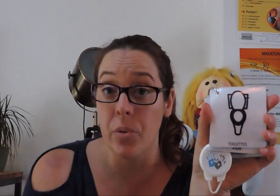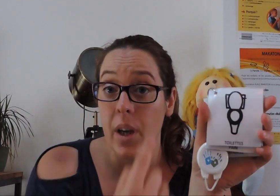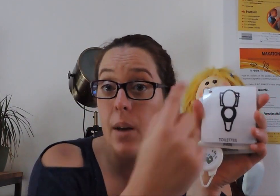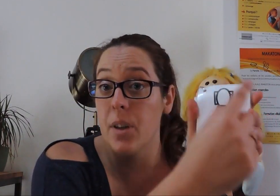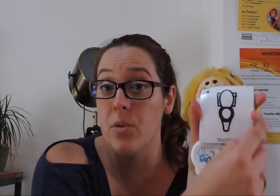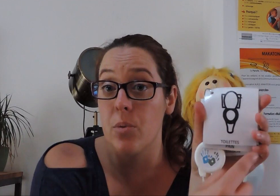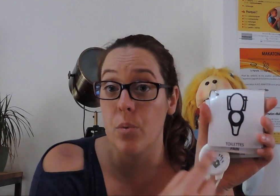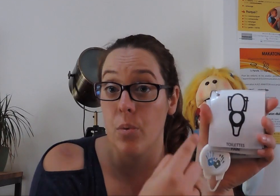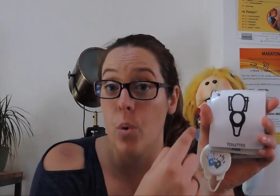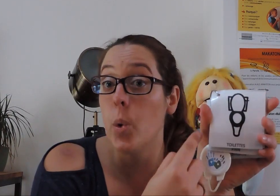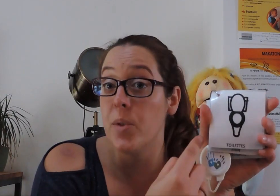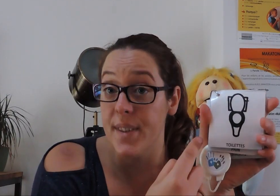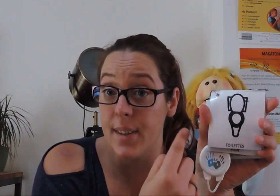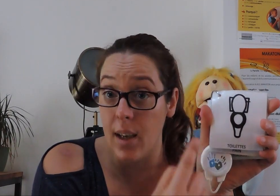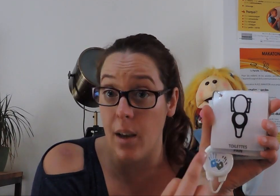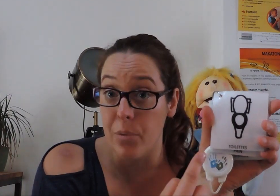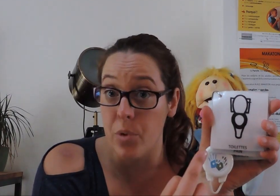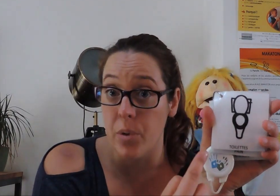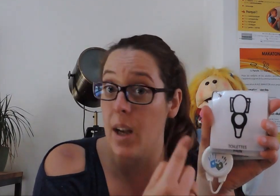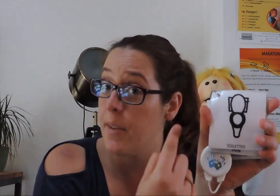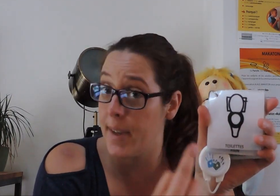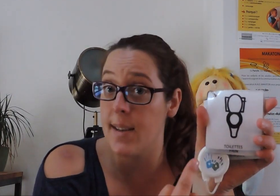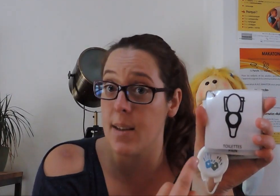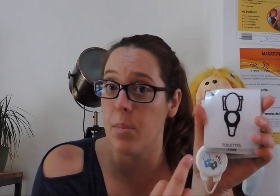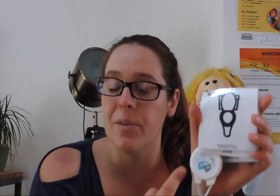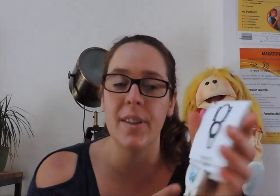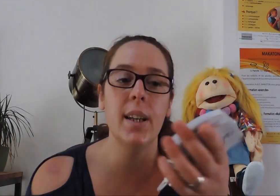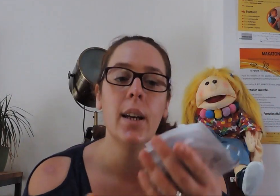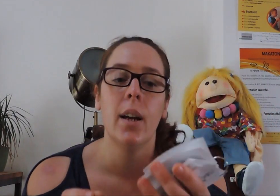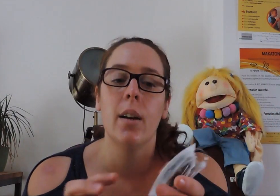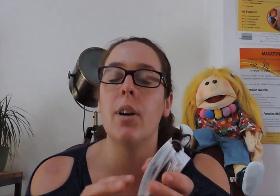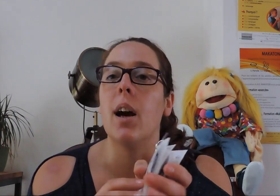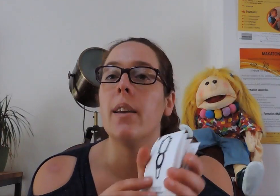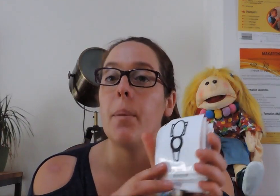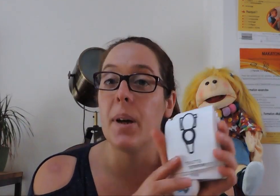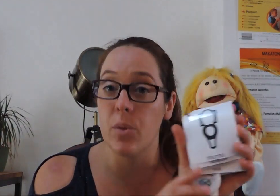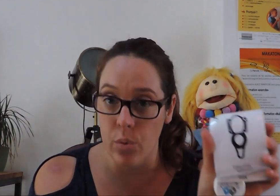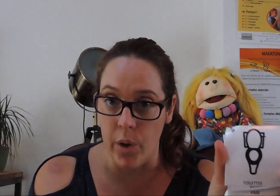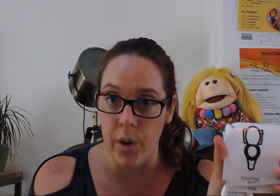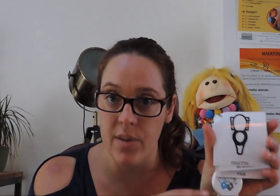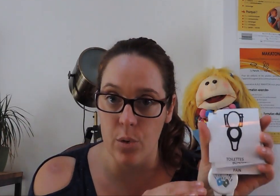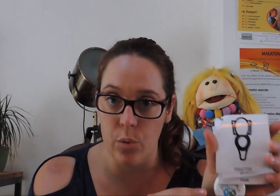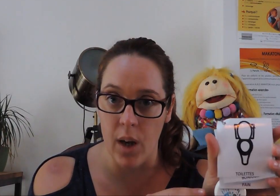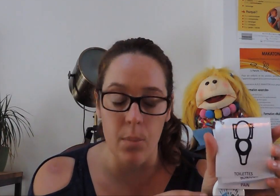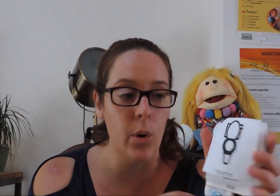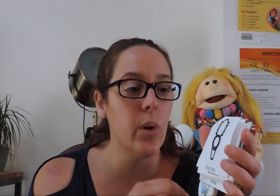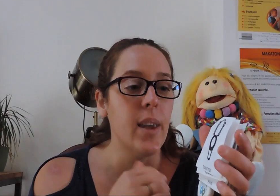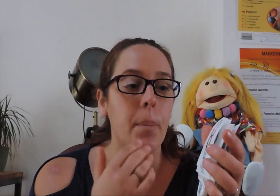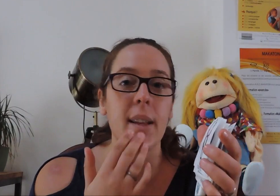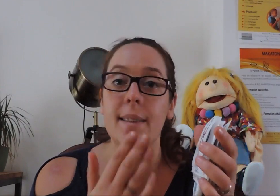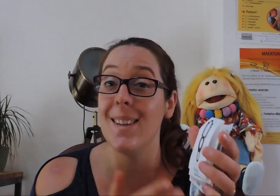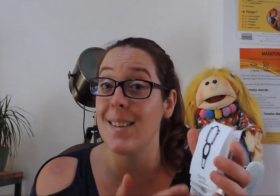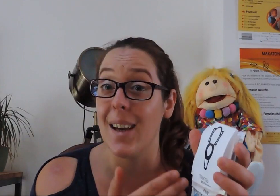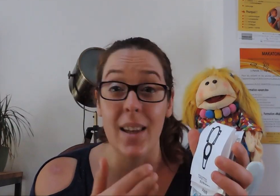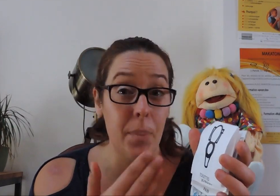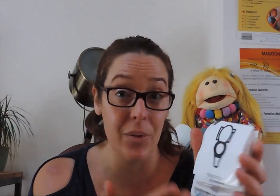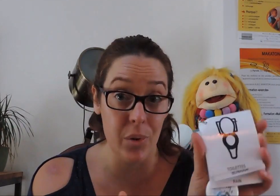pictogrammes sont eux aussi très fonctionnels très simplifiés voilà il n a pas de couleurs c'est du noir et blanc il n'y a pas de détails il pas de